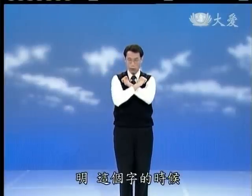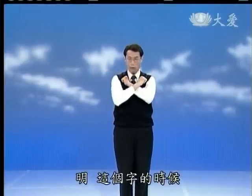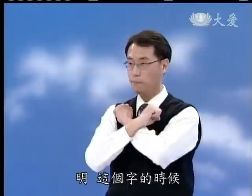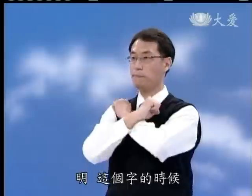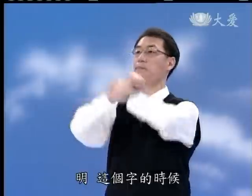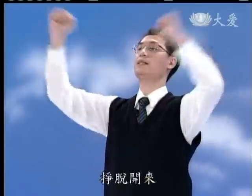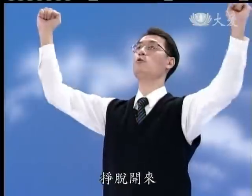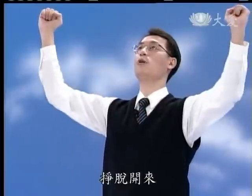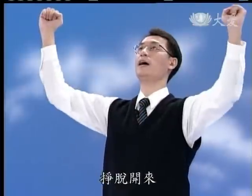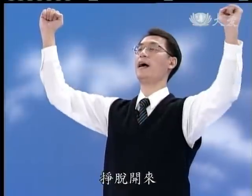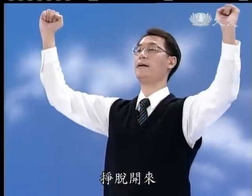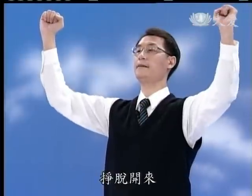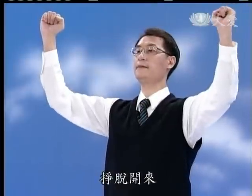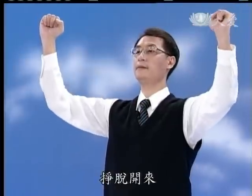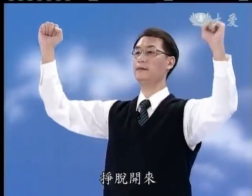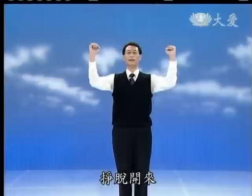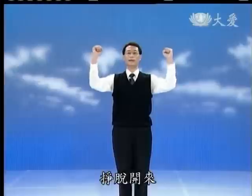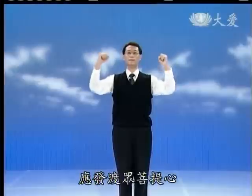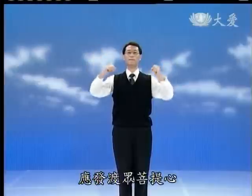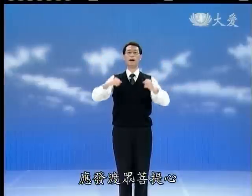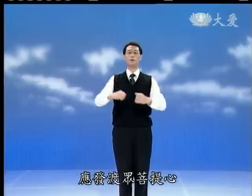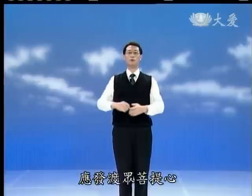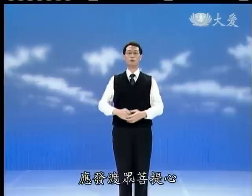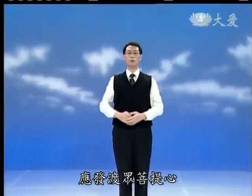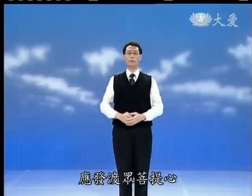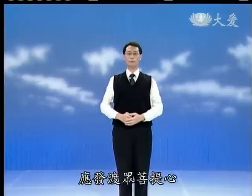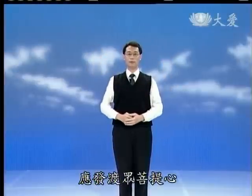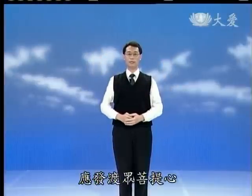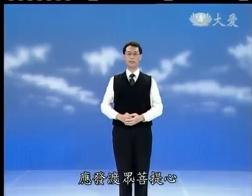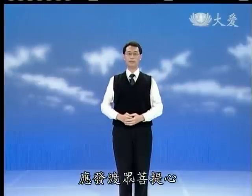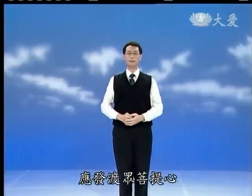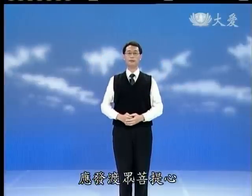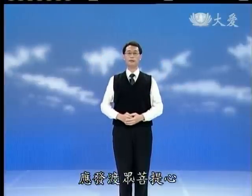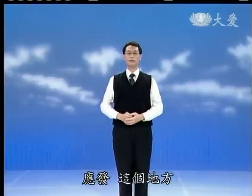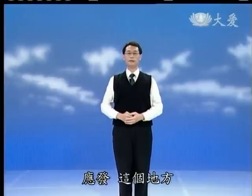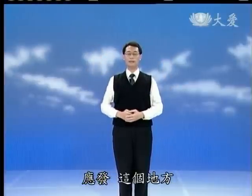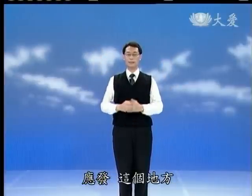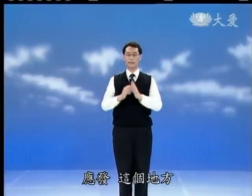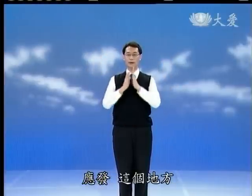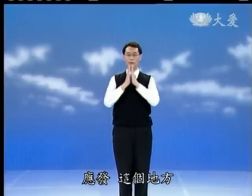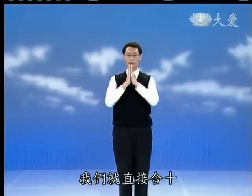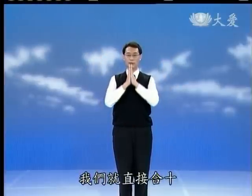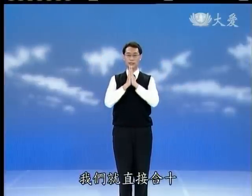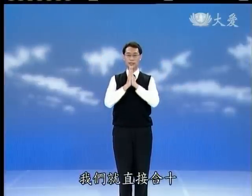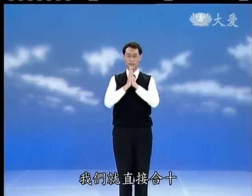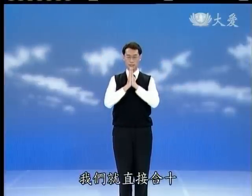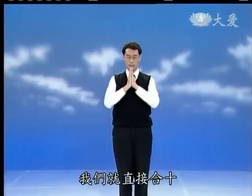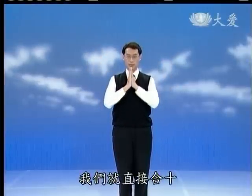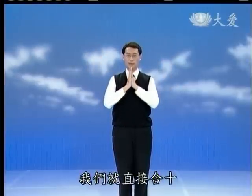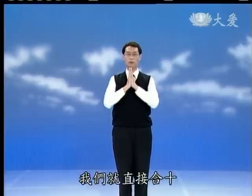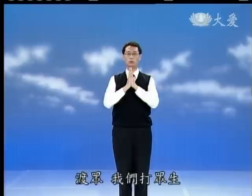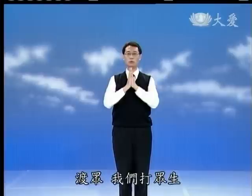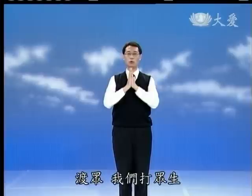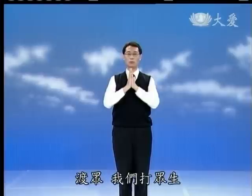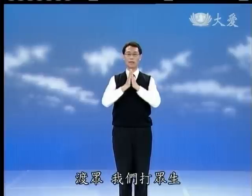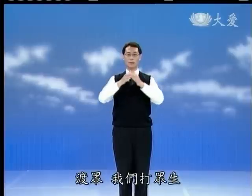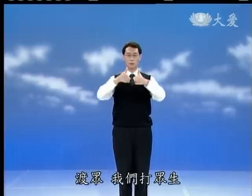候挣脱开来，因发度众菩提心。因发这个地方我们就直接合十，度众我们打众